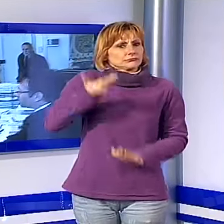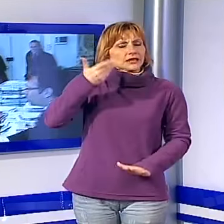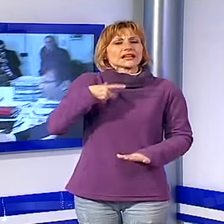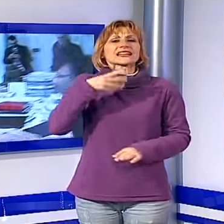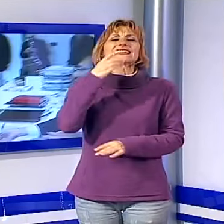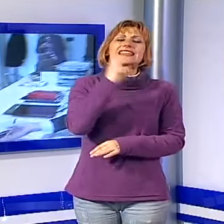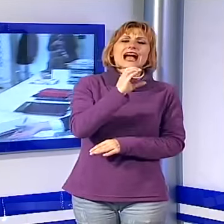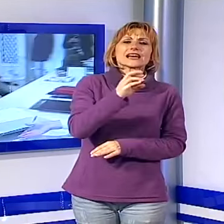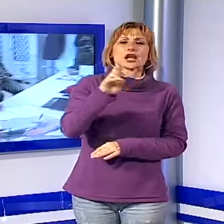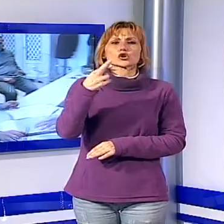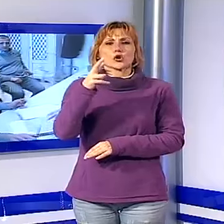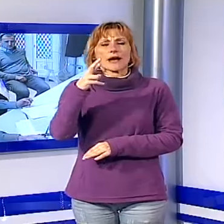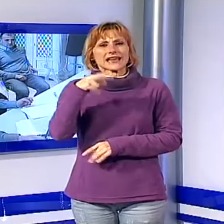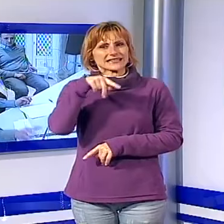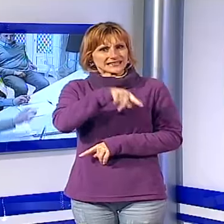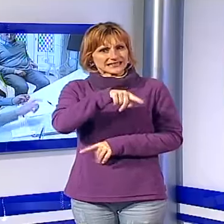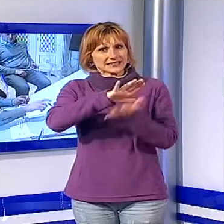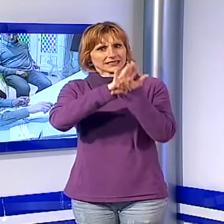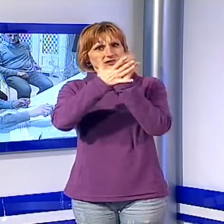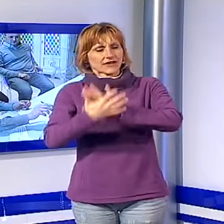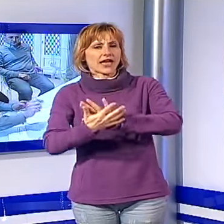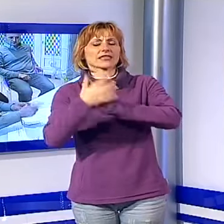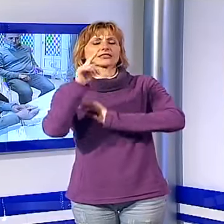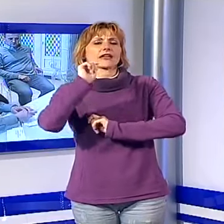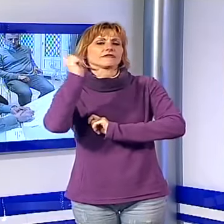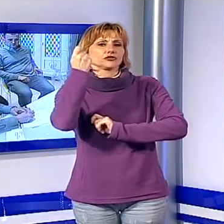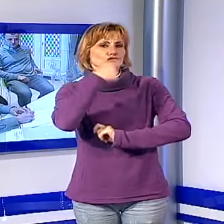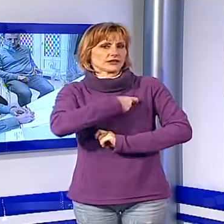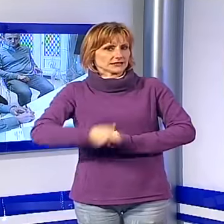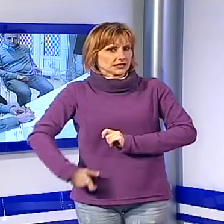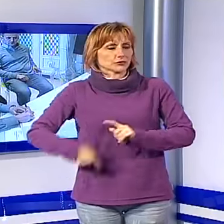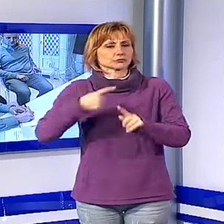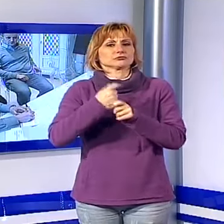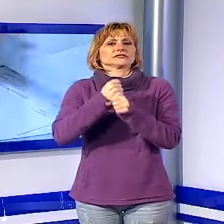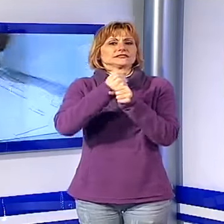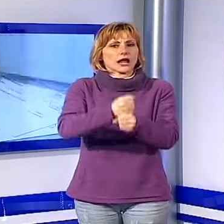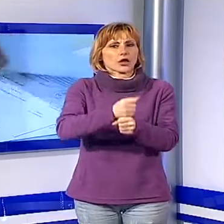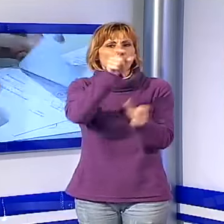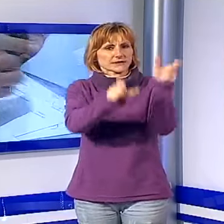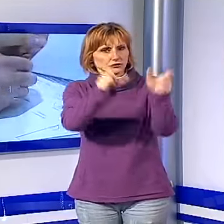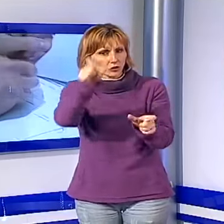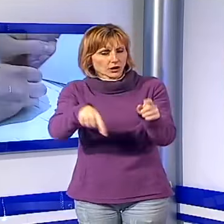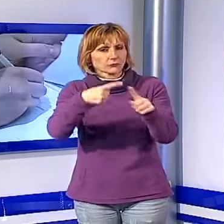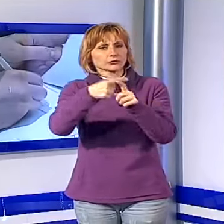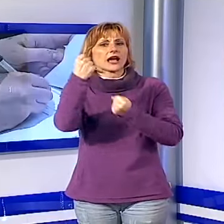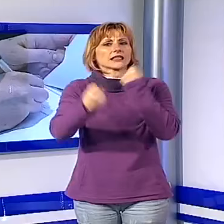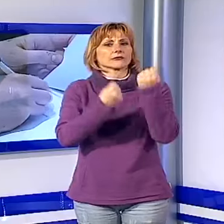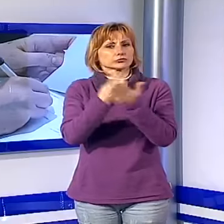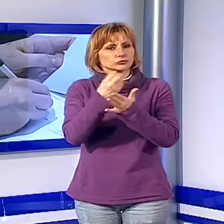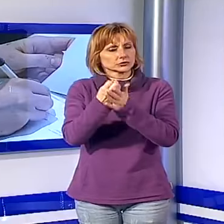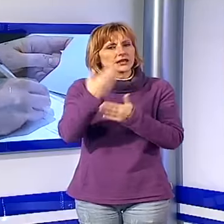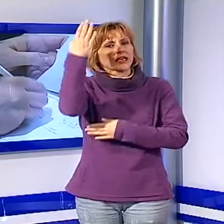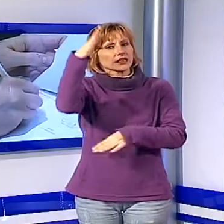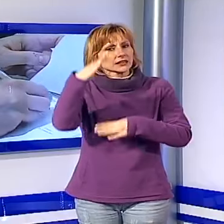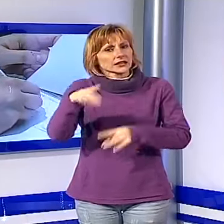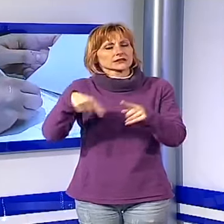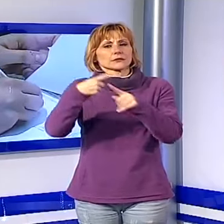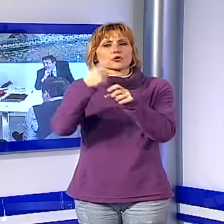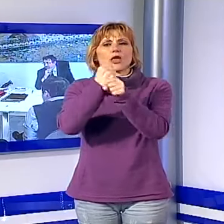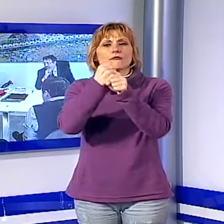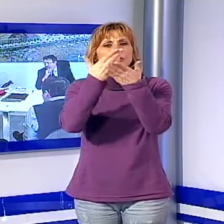del Consiglio Comunale diventa vice sindaco con in più le deleghe a personale, attività produttive, edilizia e lavori pubblici.